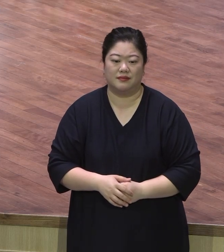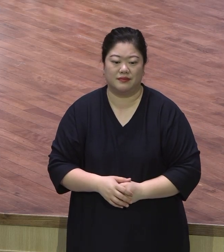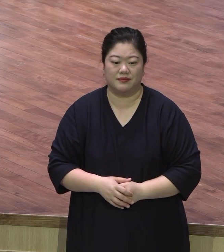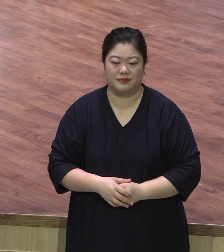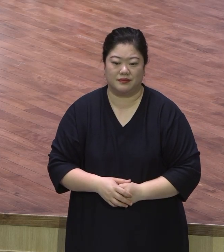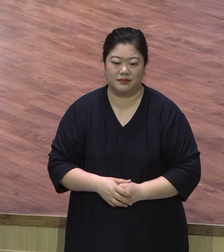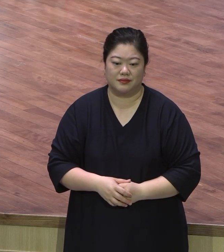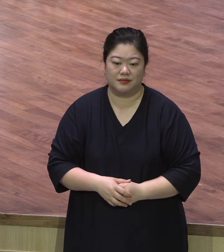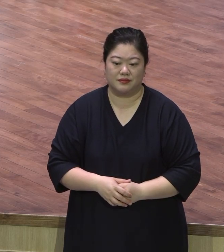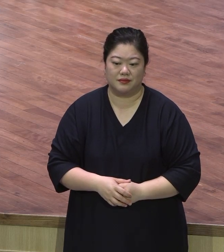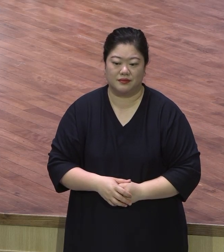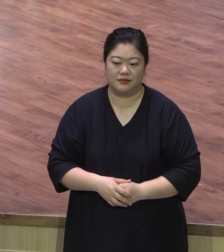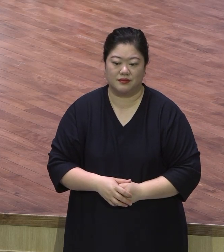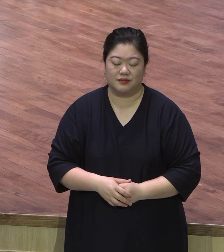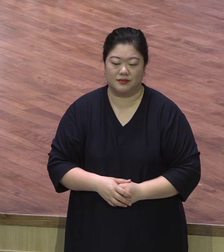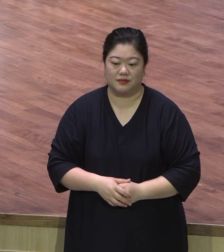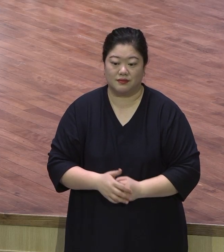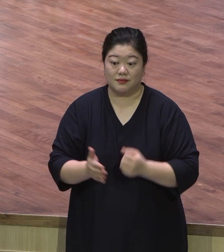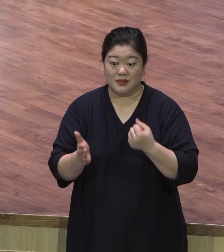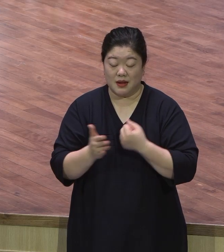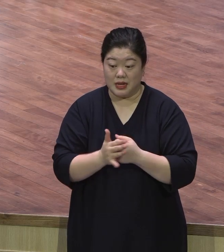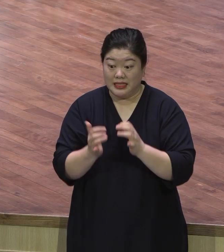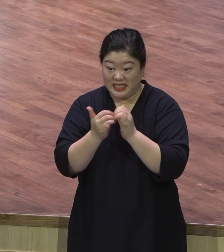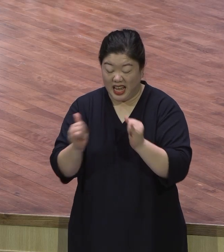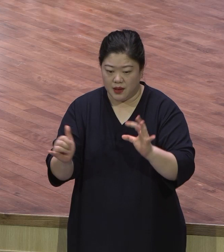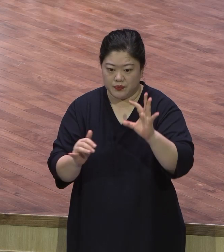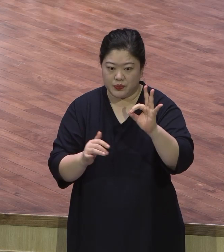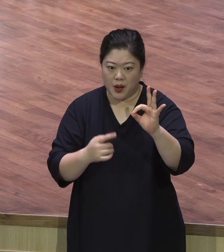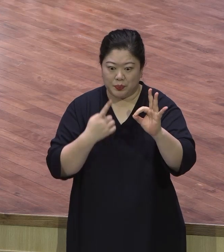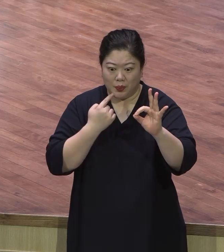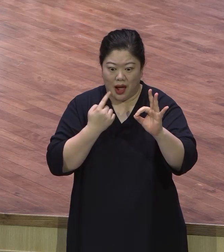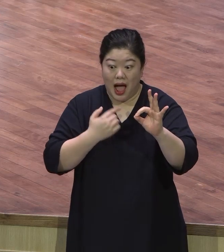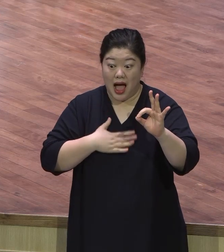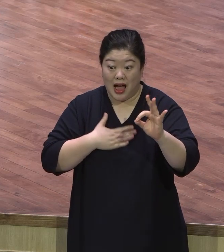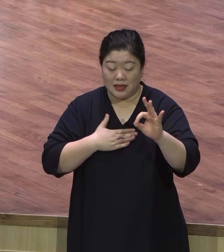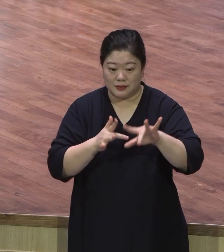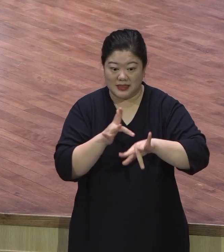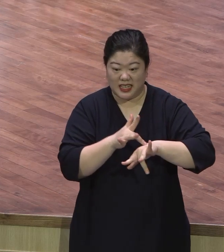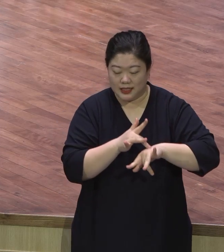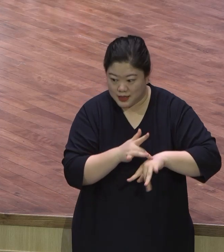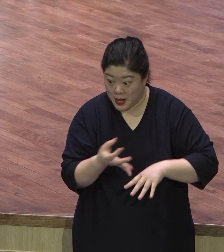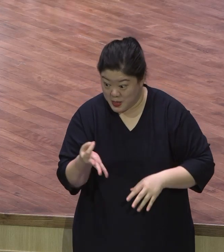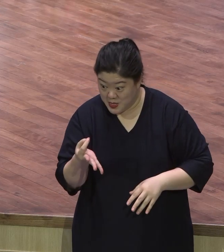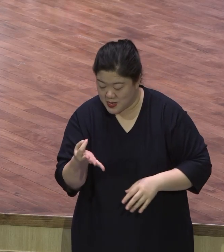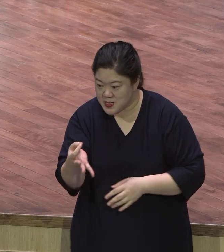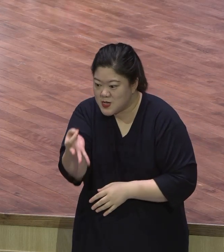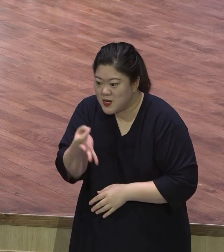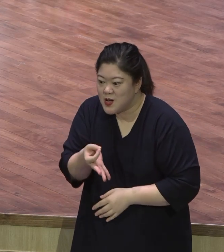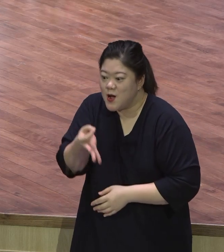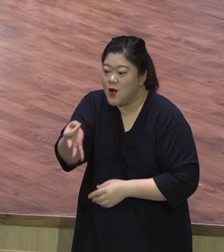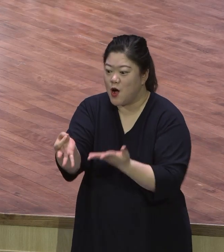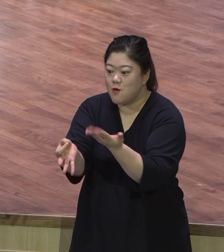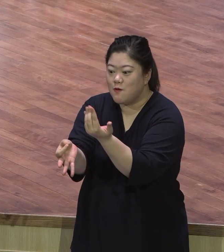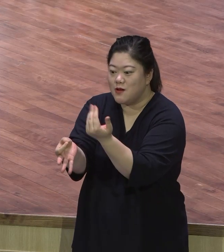그러니 사단이 가만히 있을 수 없죠 사단이 돈 인간들은 돈을 좋아하네 돈 가지고